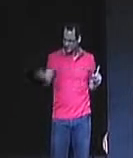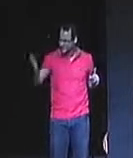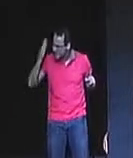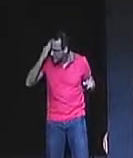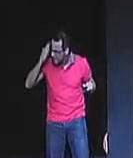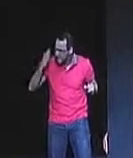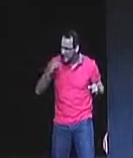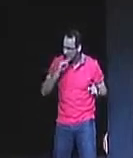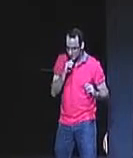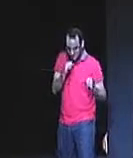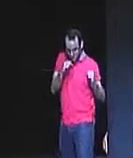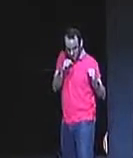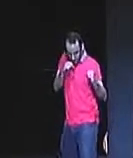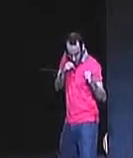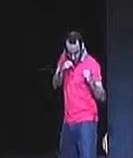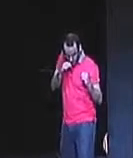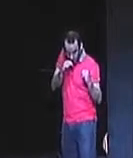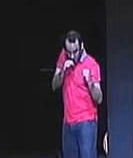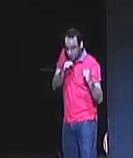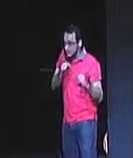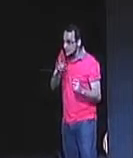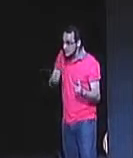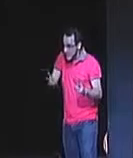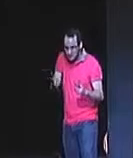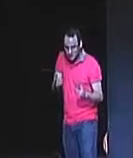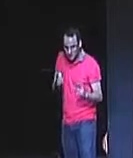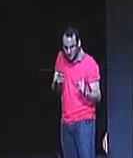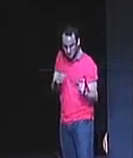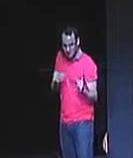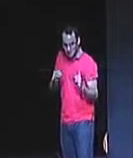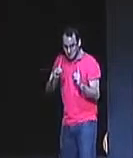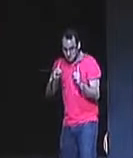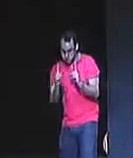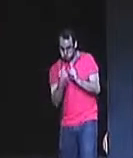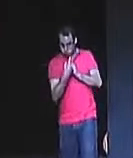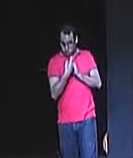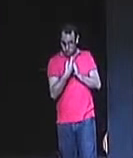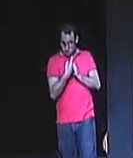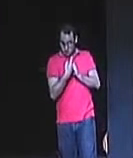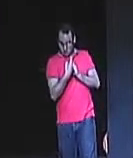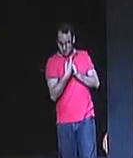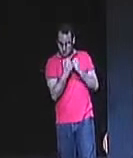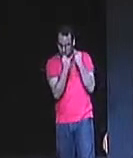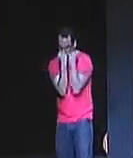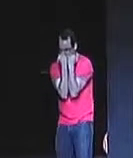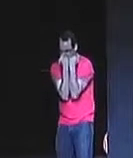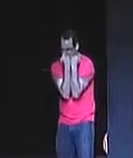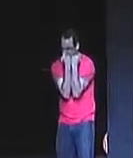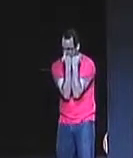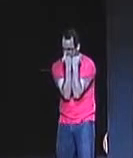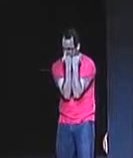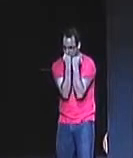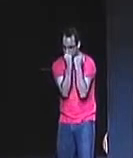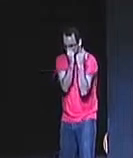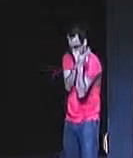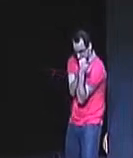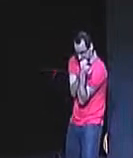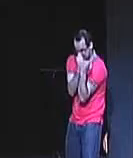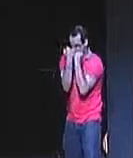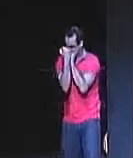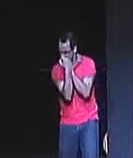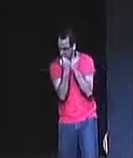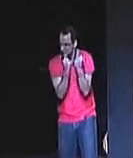você faz o seguinte ele mostrou toda vez que você recebe um golpe você tem uma defesa específica